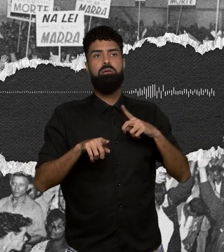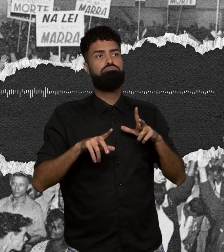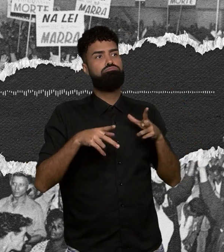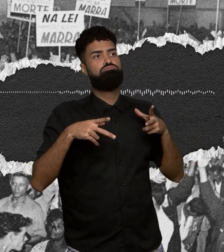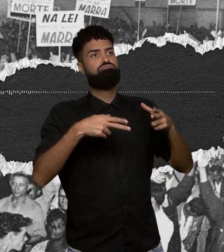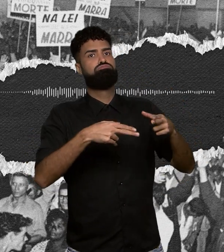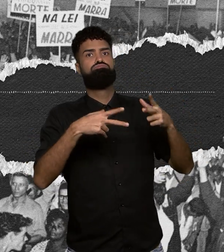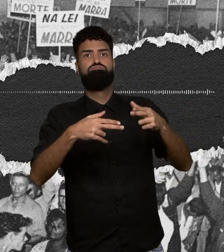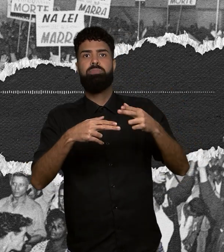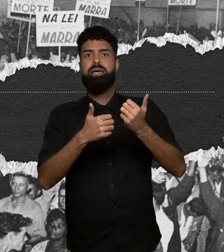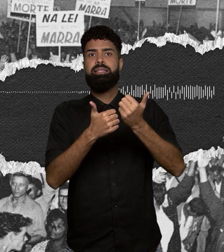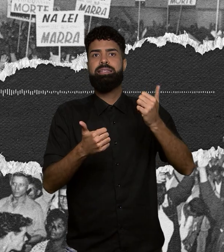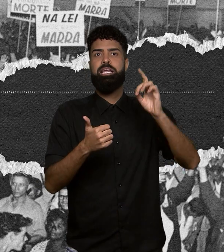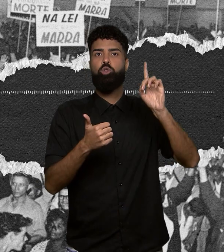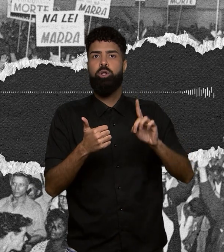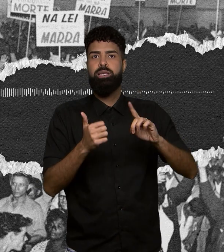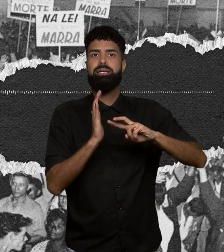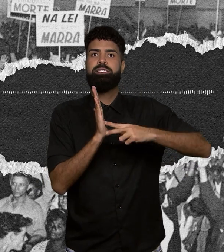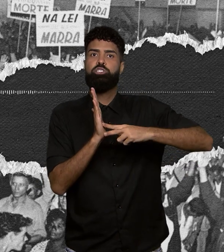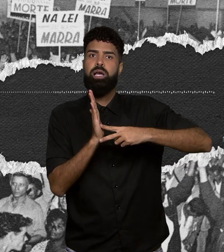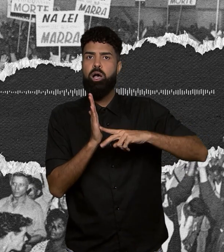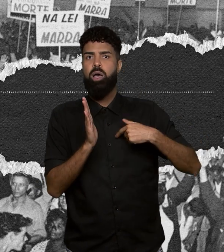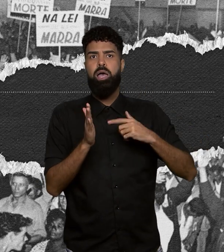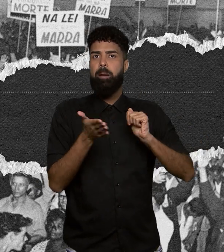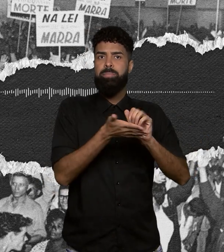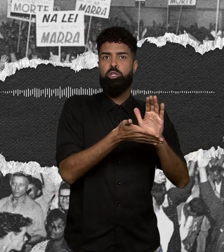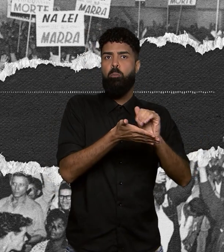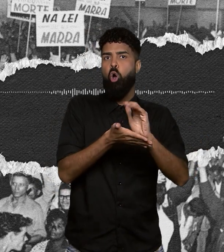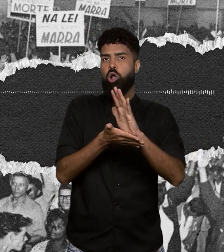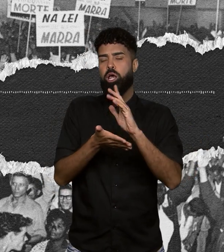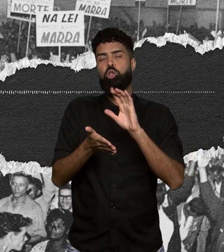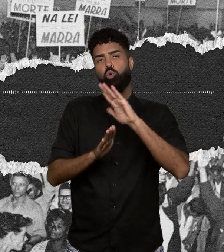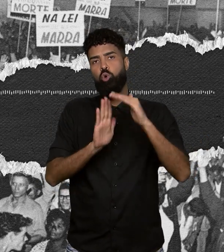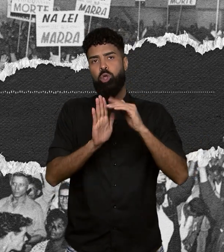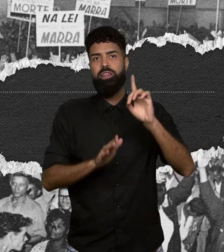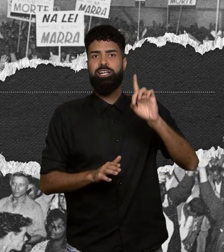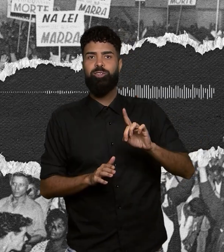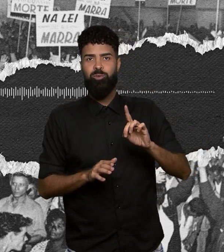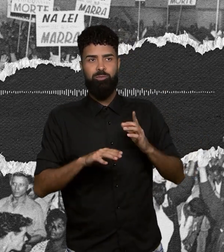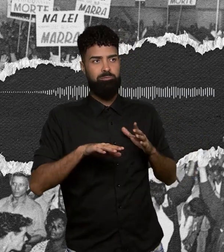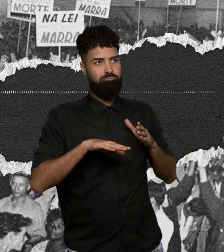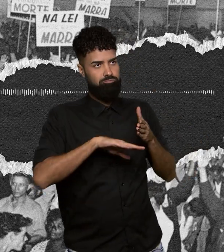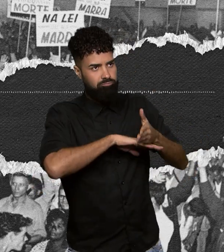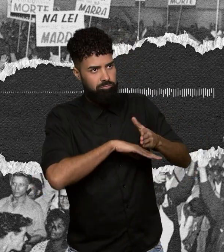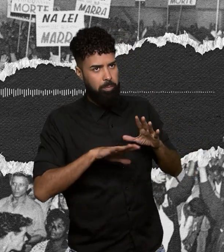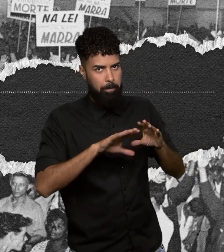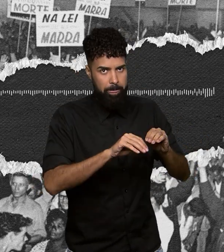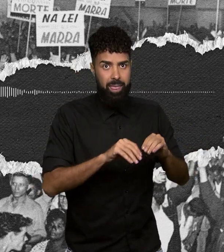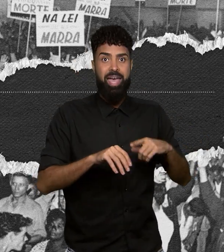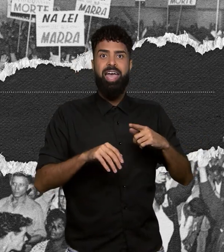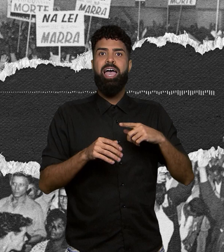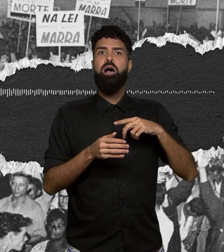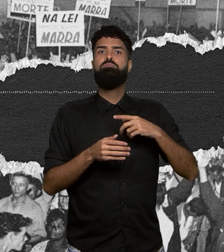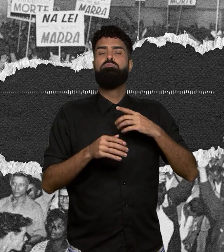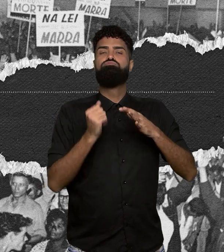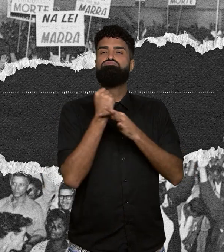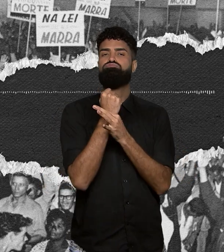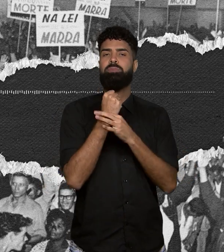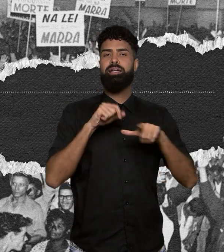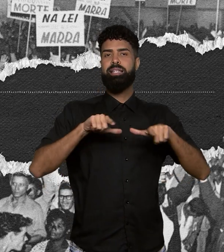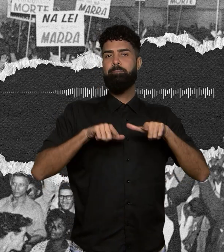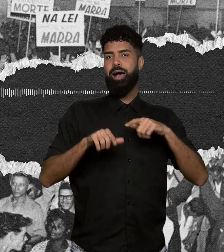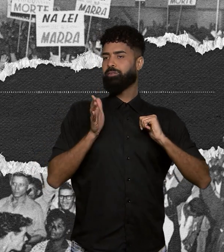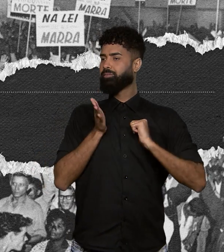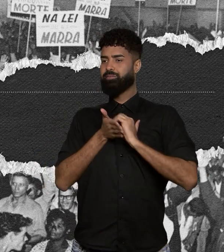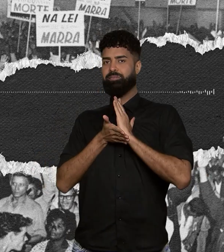nas diretorias sindicais destituição dos diretores a partir da intervenção quebra da estabilidade deles né enquanto